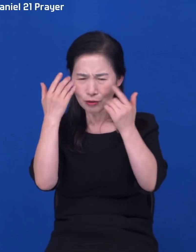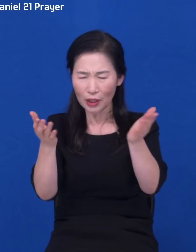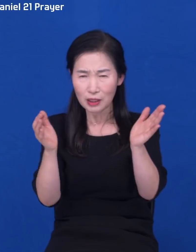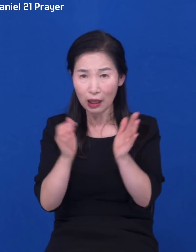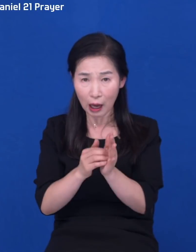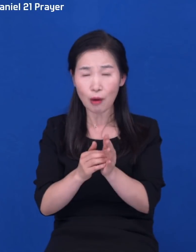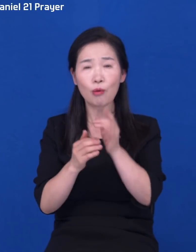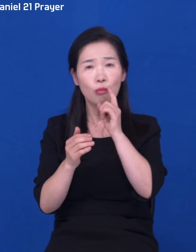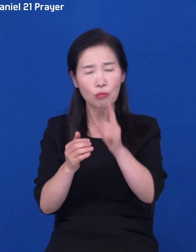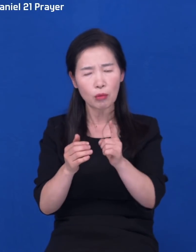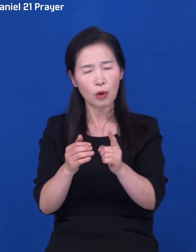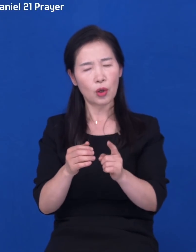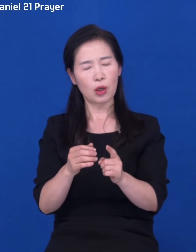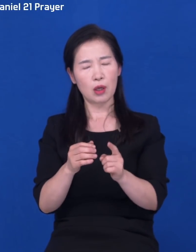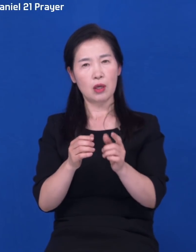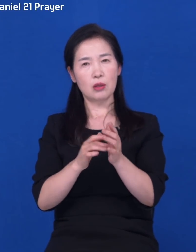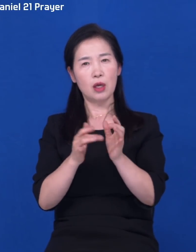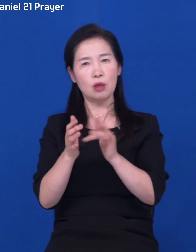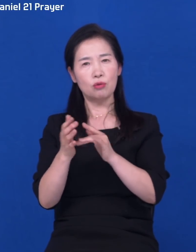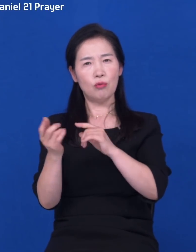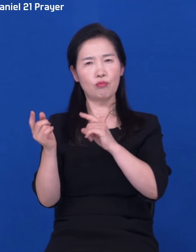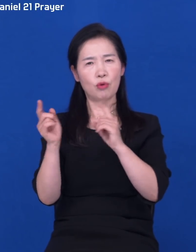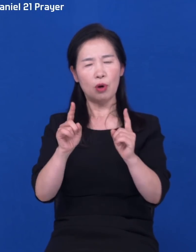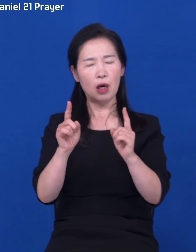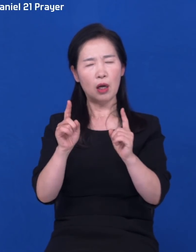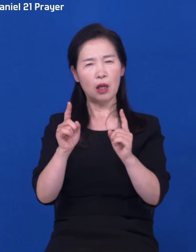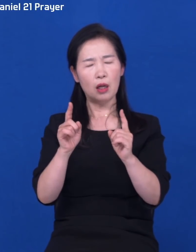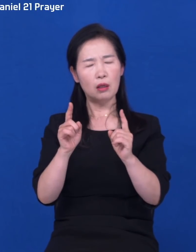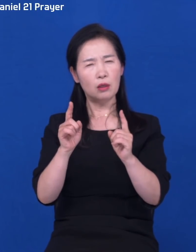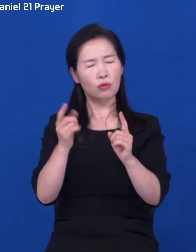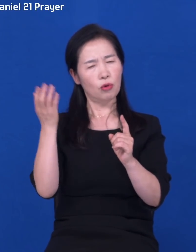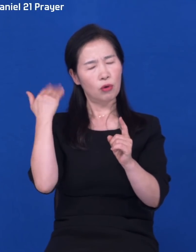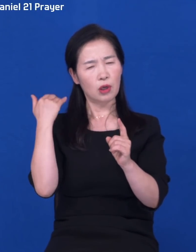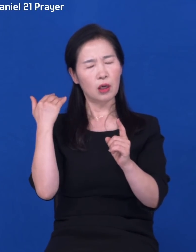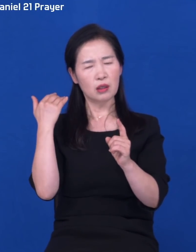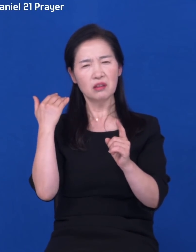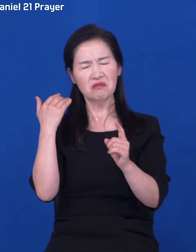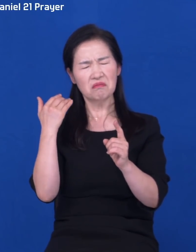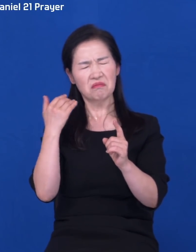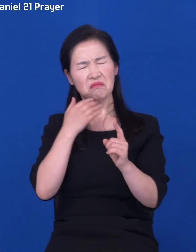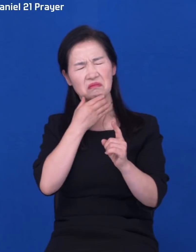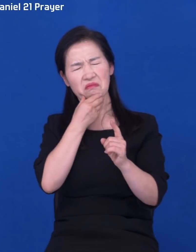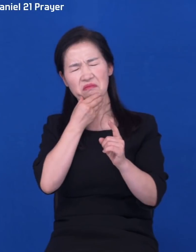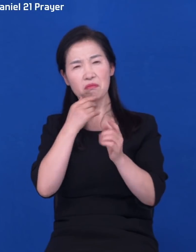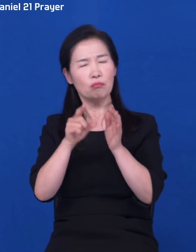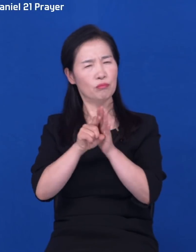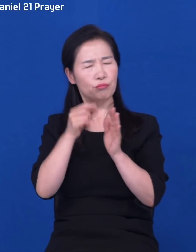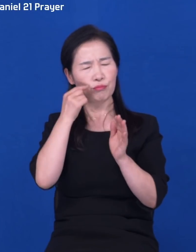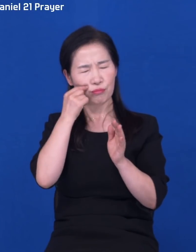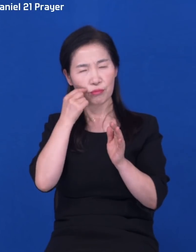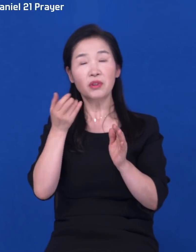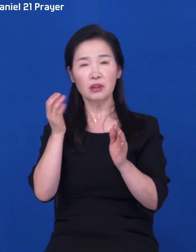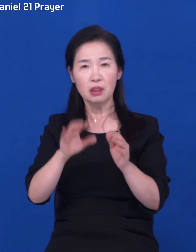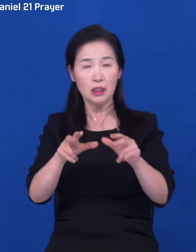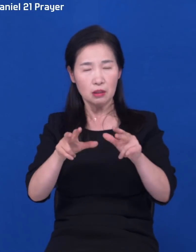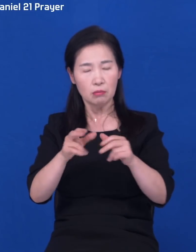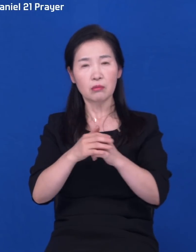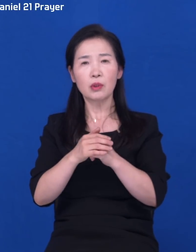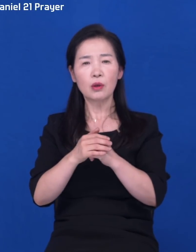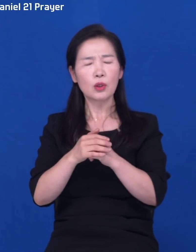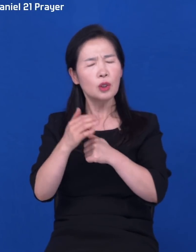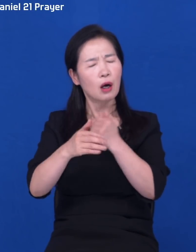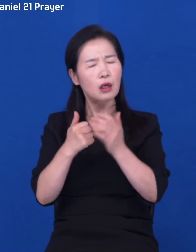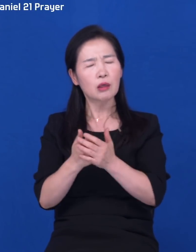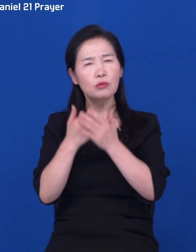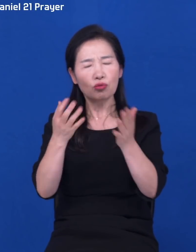예수 부활했다는 게 굉장히 기분 나쁘게 들렸던 생각이 나는데 이게 하나님이 주신 증거면 그러면 내가 지금